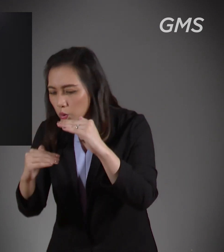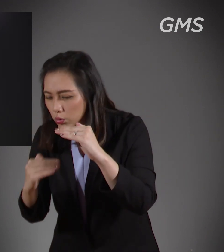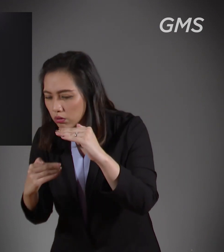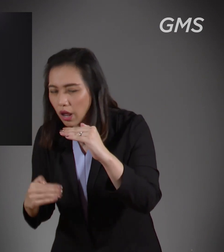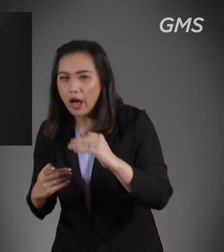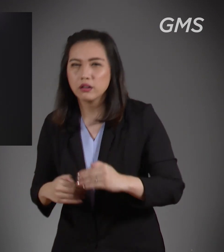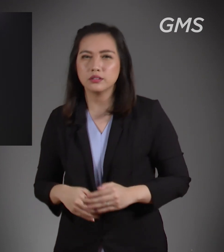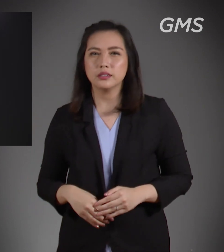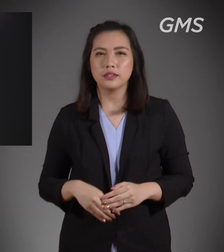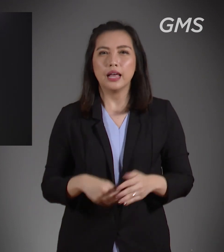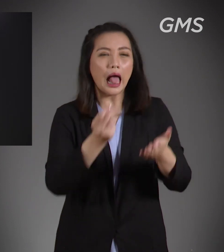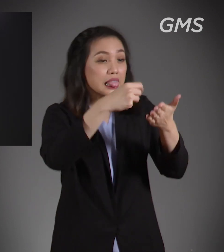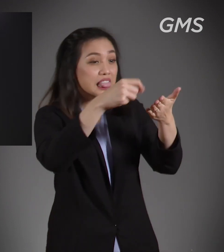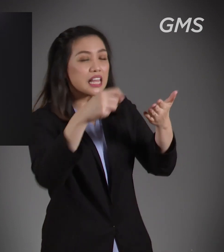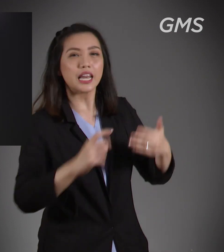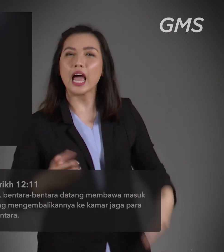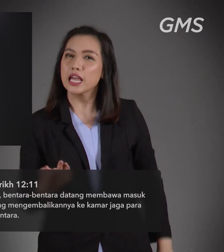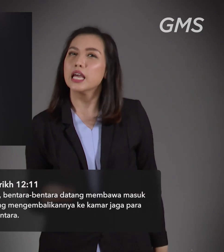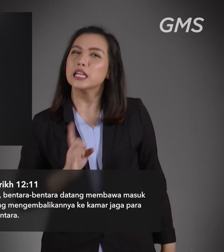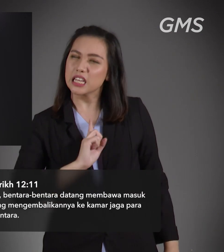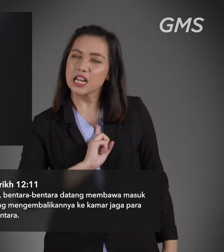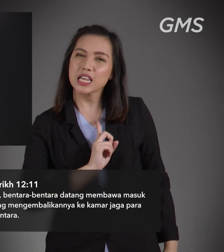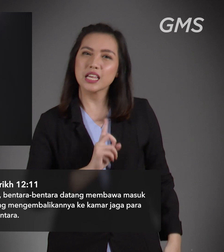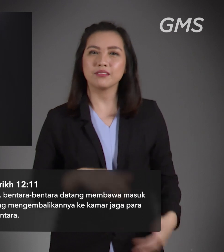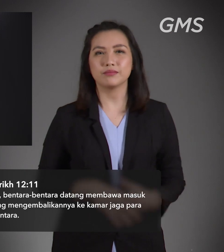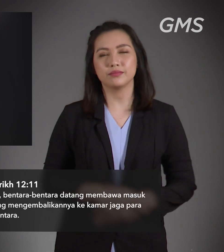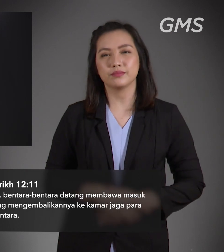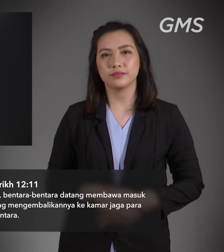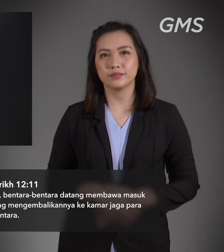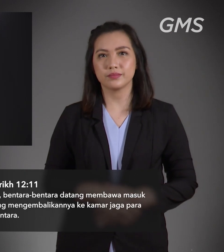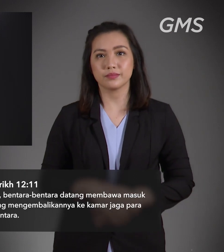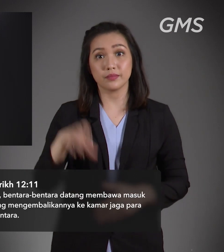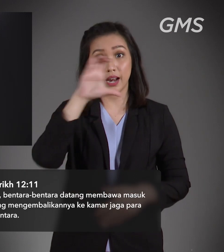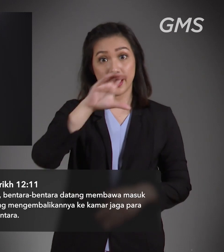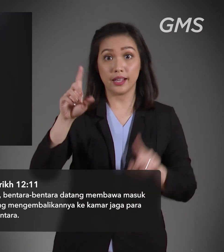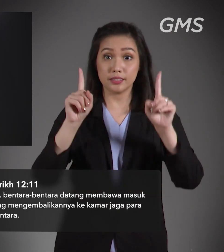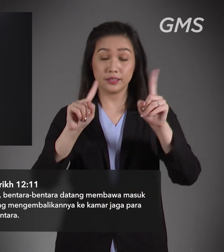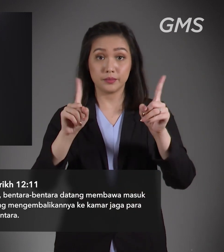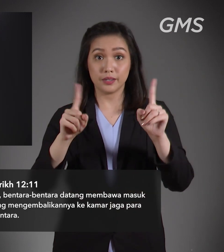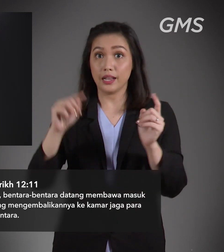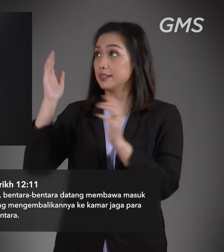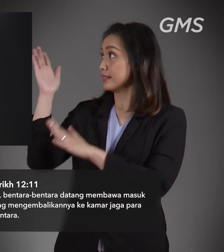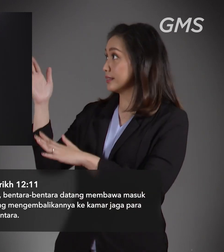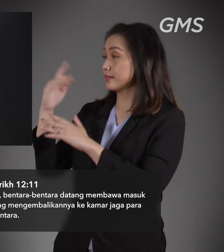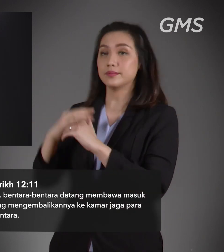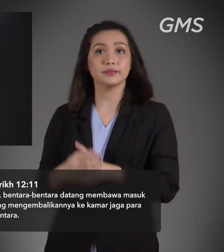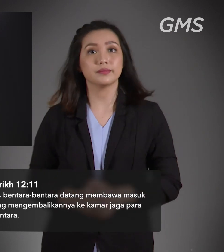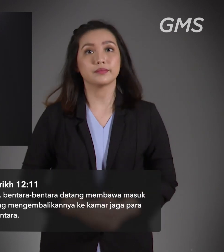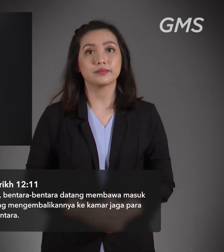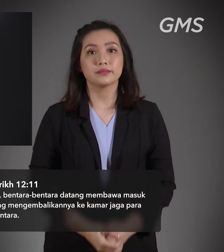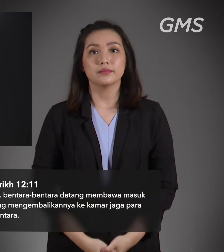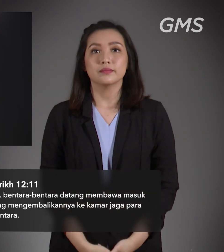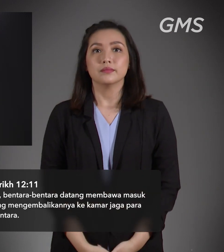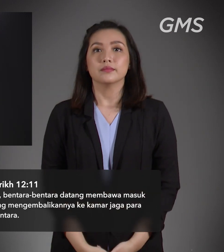ekonomi. Siapa ngerti ternyata ujungnya jauh. Ayat 11, setiap kali raja masuk ke rumah Tuhan, bentara-bentara datang membawa